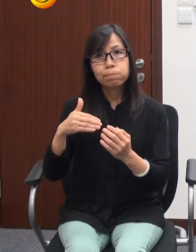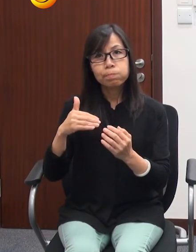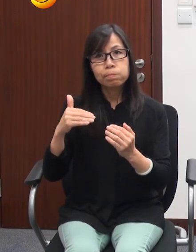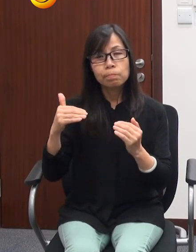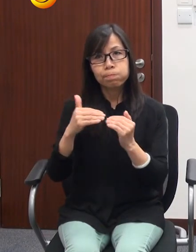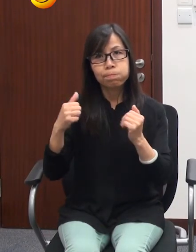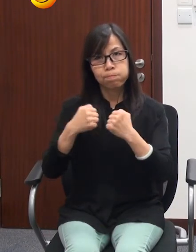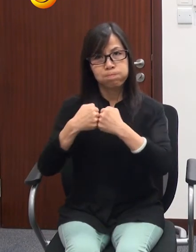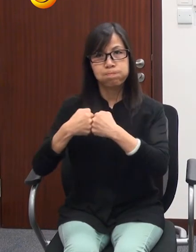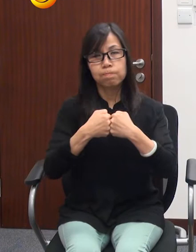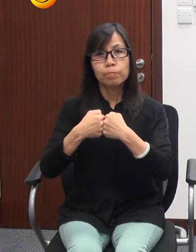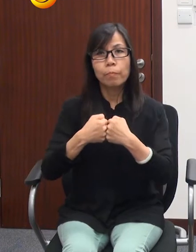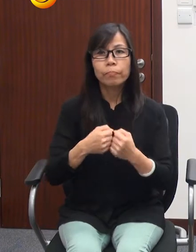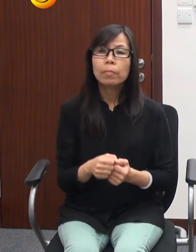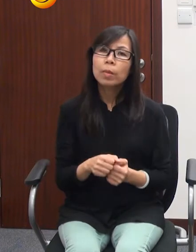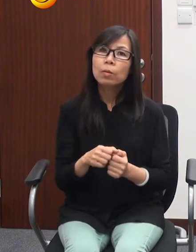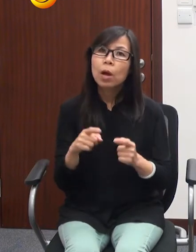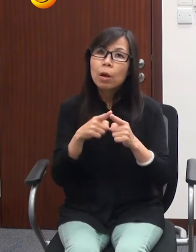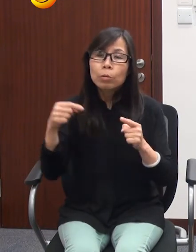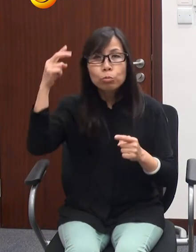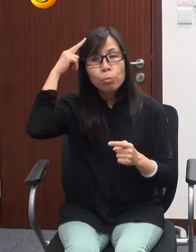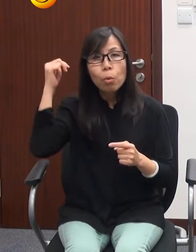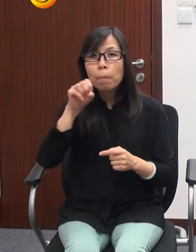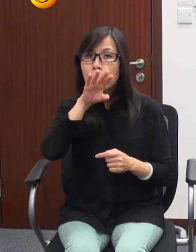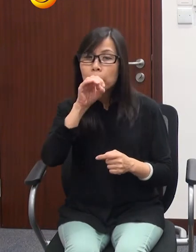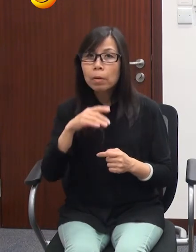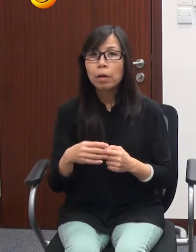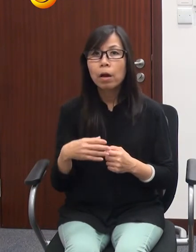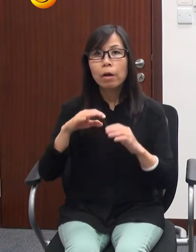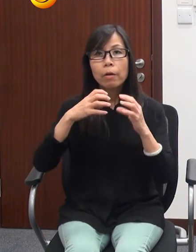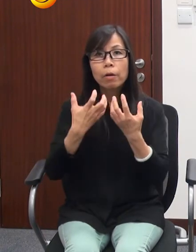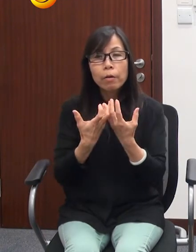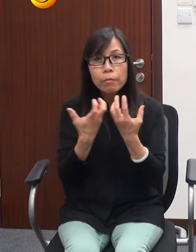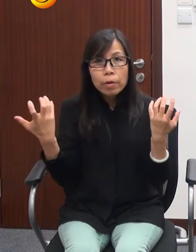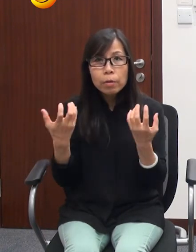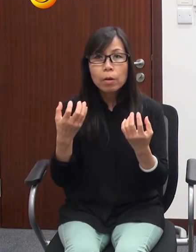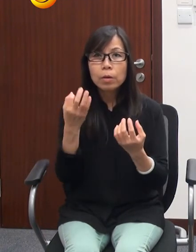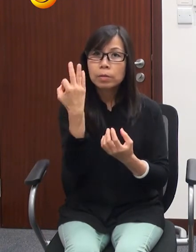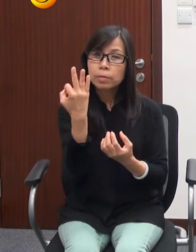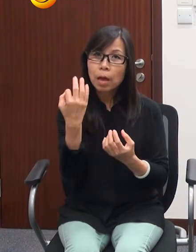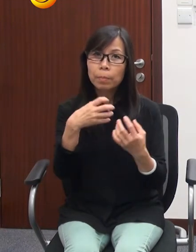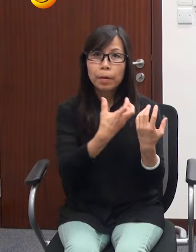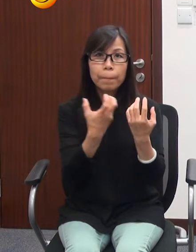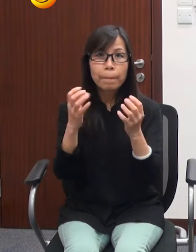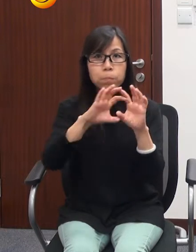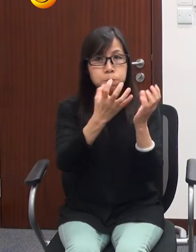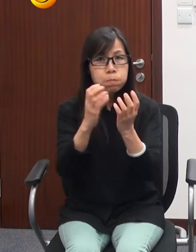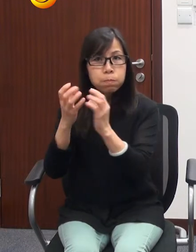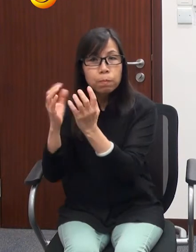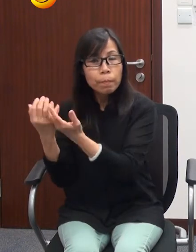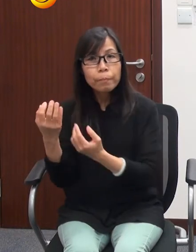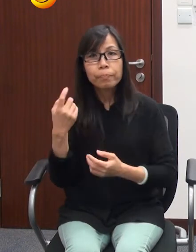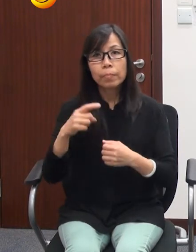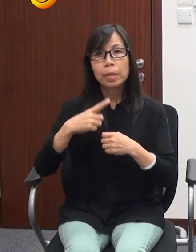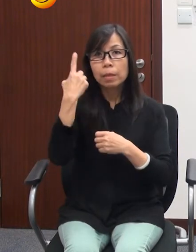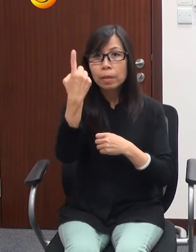想如果長毛這樣問我會很簡單分三類啦，第一類當然是寵物那派啦，盧寵物那派啦，